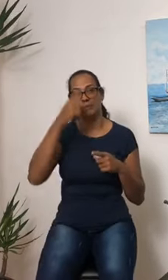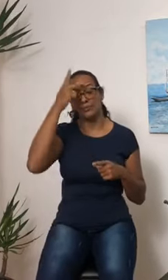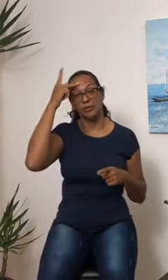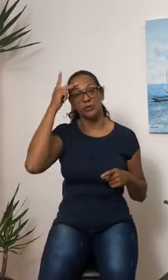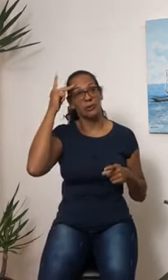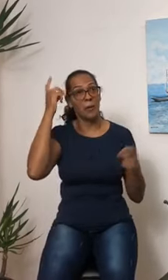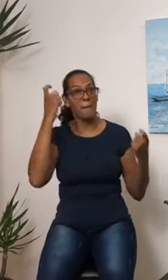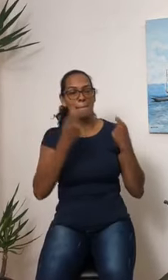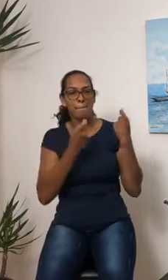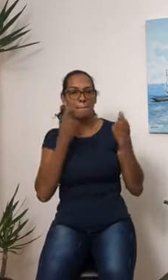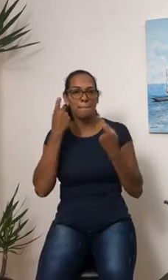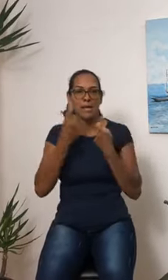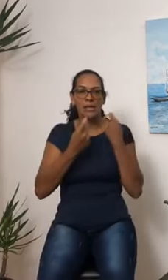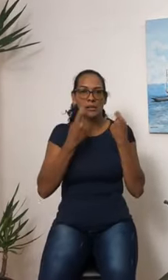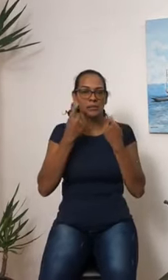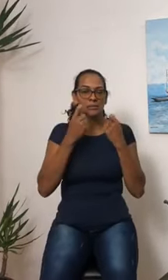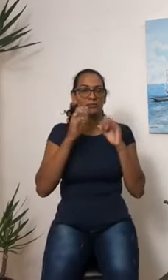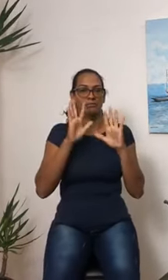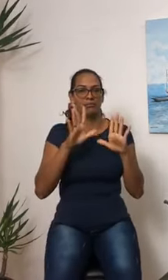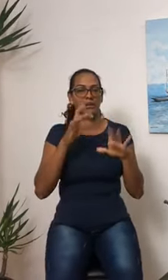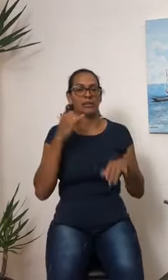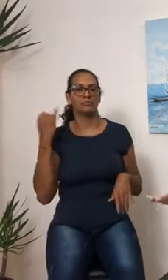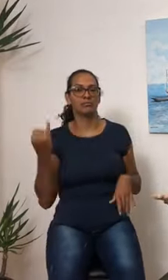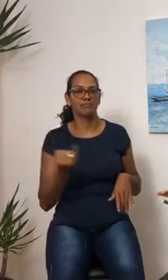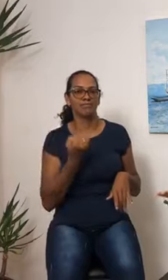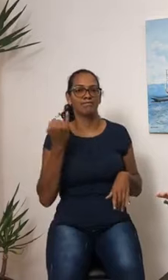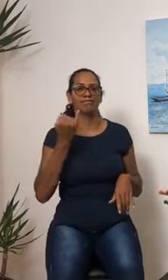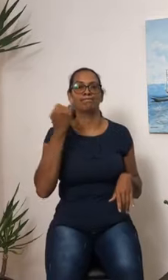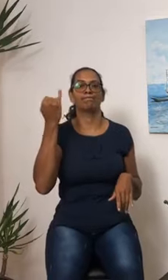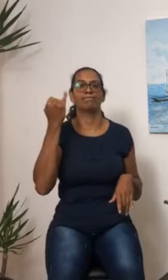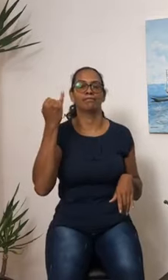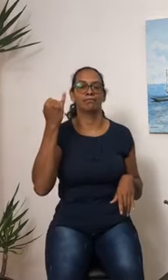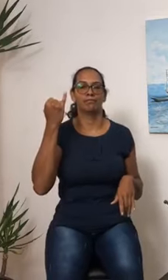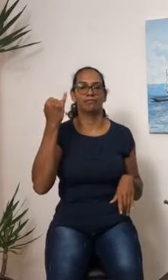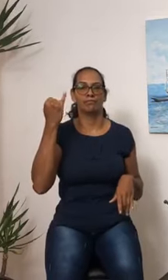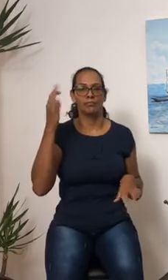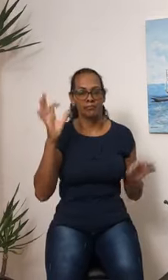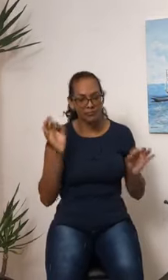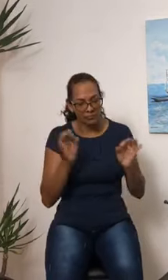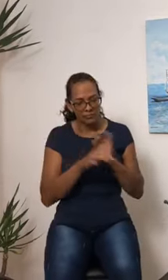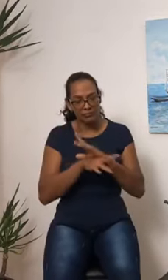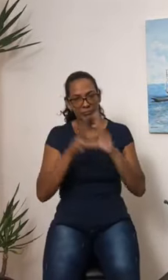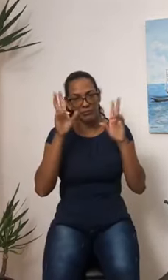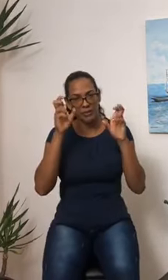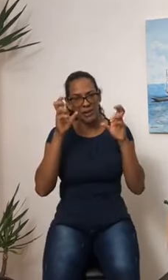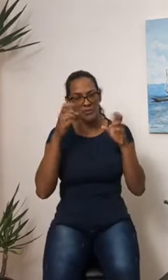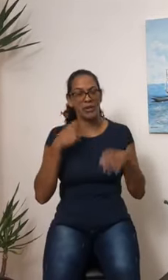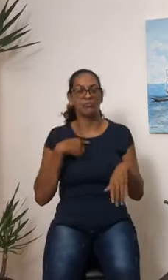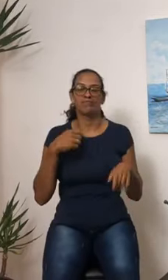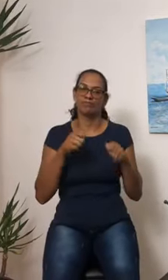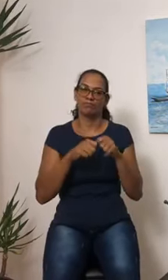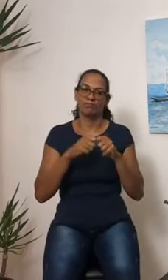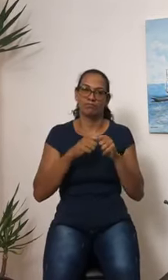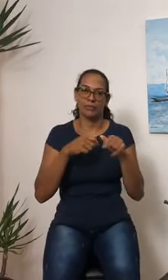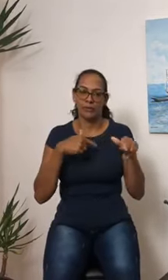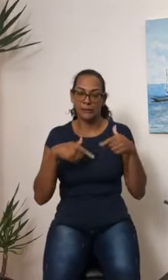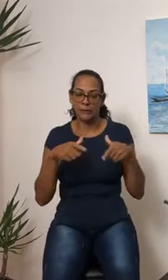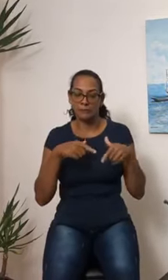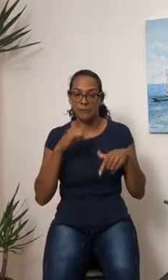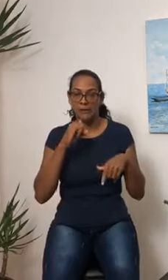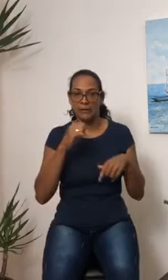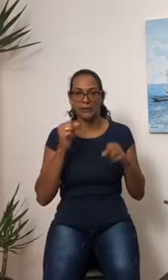tal. Então, isso é importante eu falar pra gente morrer esse assunto, né? E eu tô aí fazendo o meu trabalho, o que eu